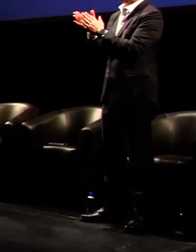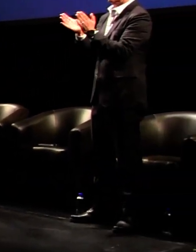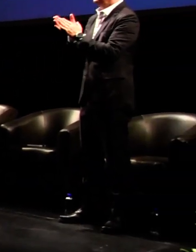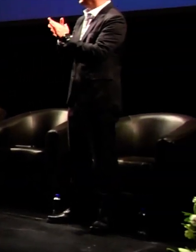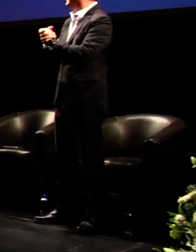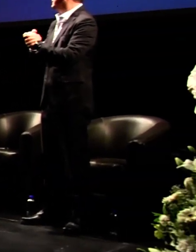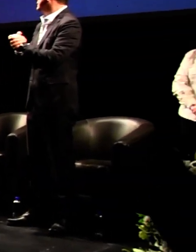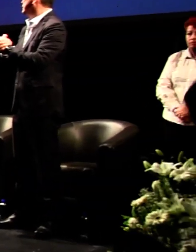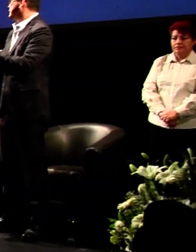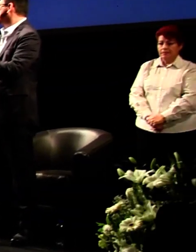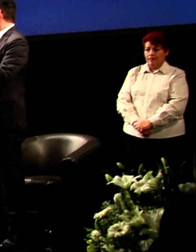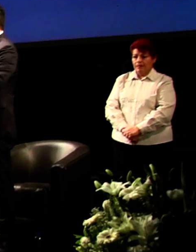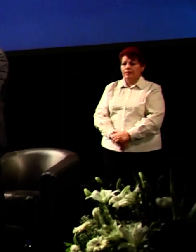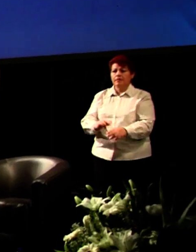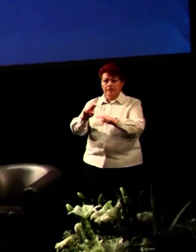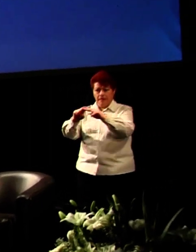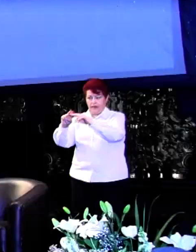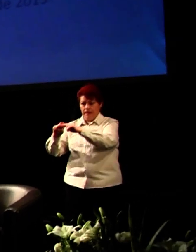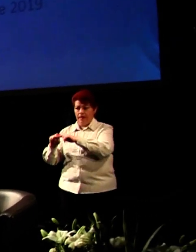Pueden sentarse, gracias.